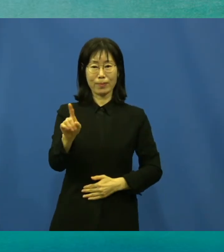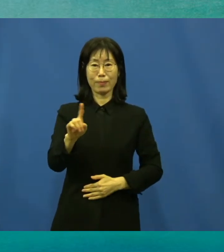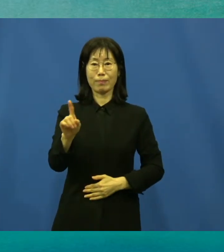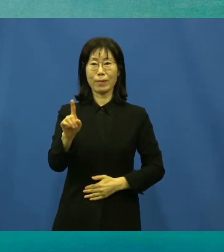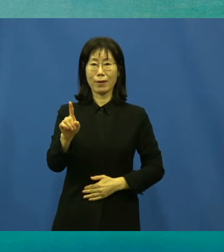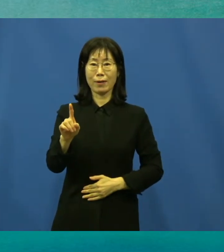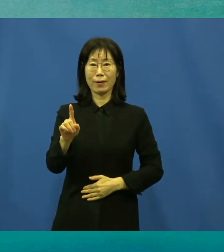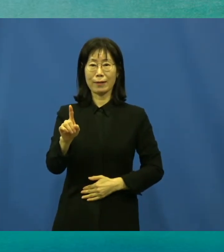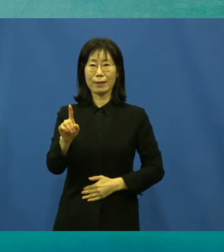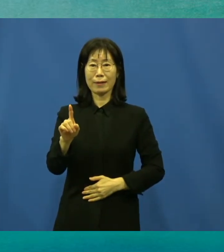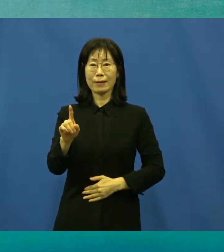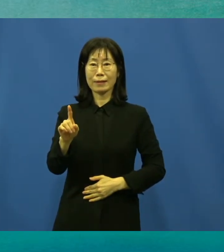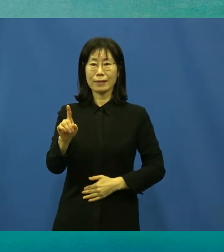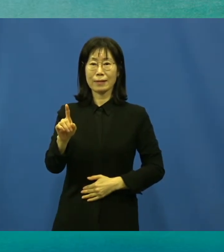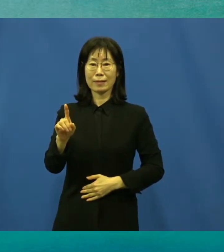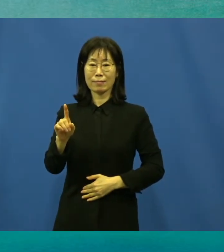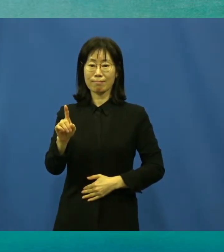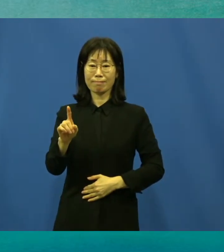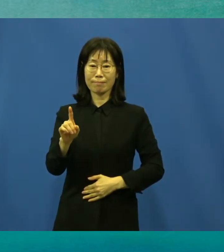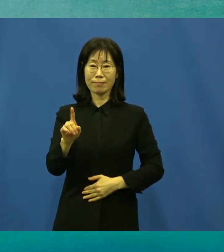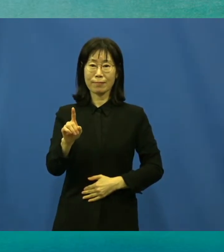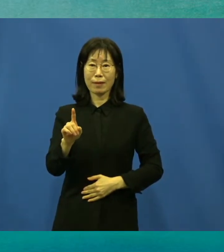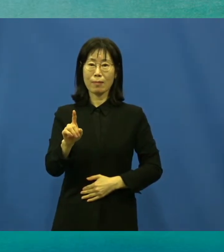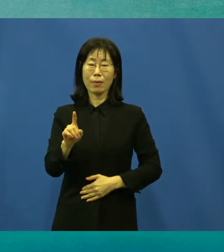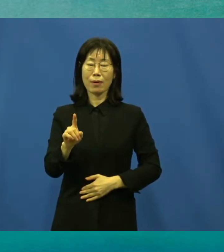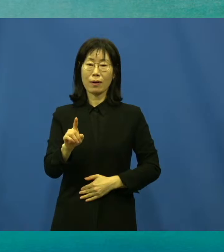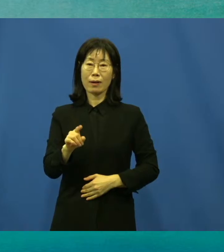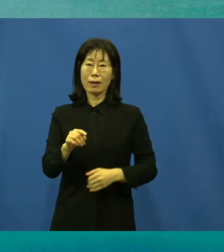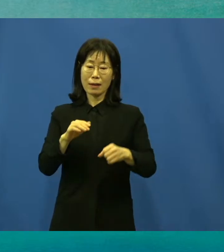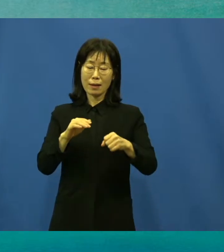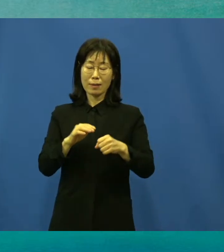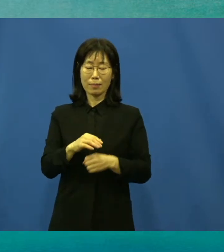잘 갖춘 정교한 기도입니다.